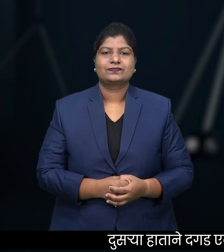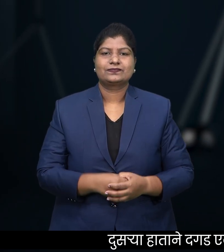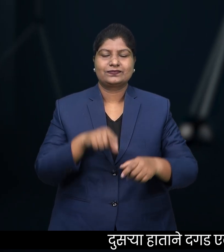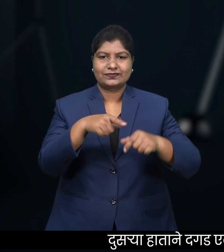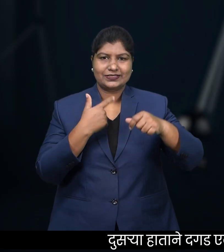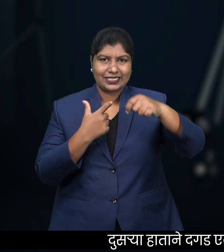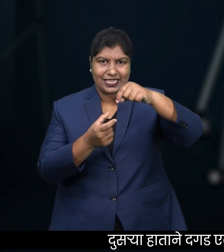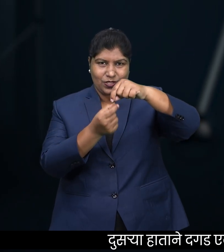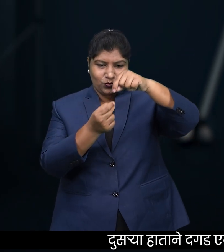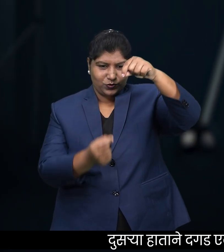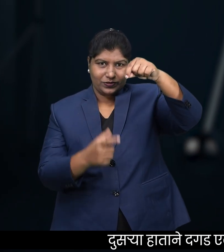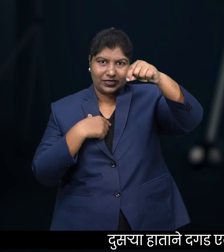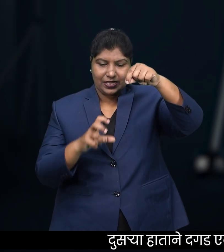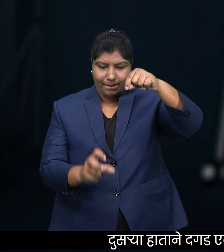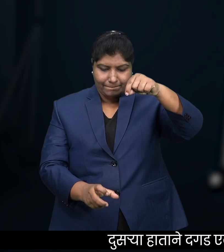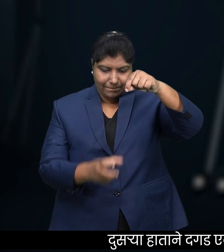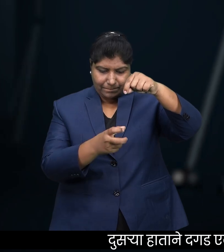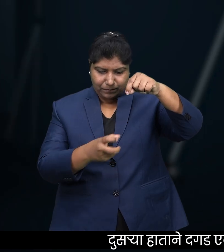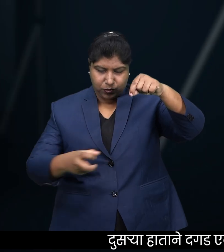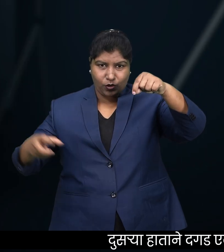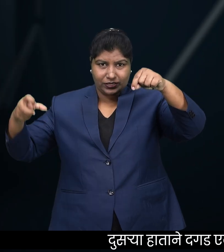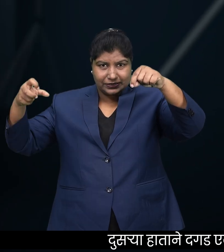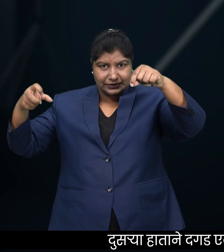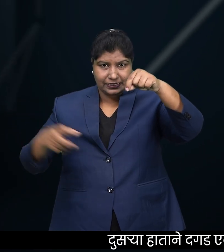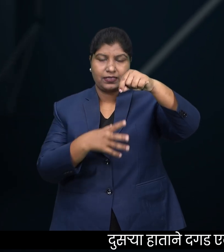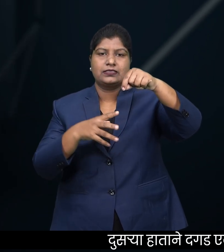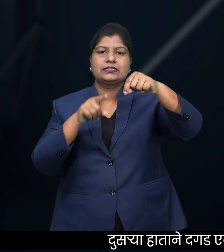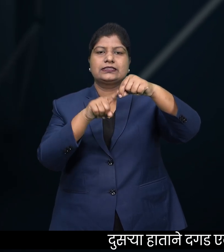दुसऱ्या हाताने दगड एका बाजूला ओढा आणि तो सोडा.